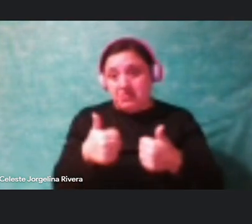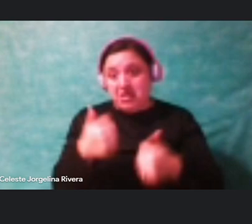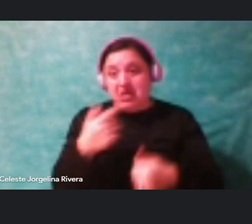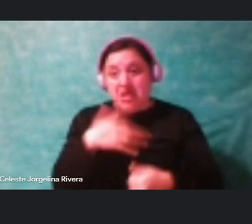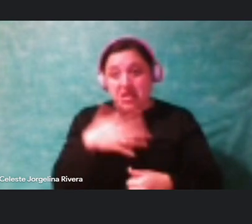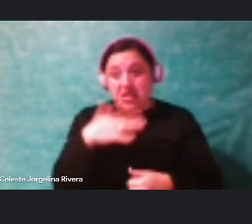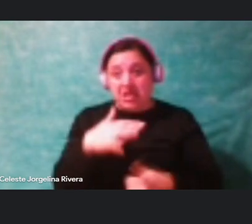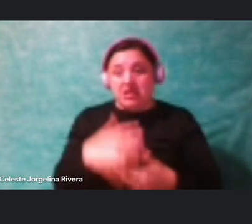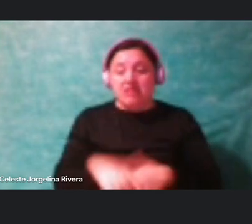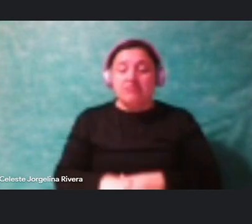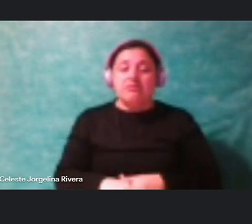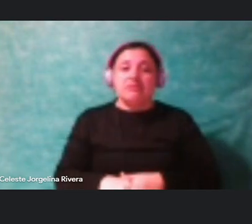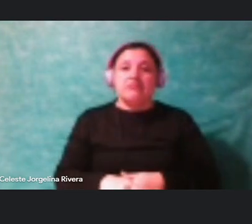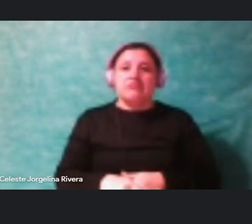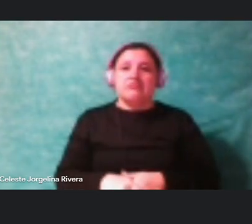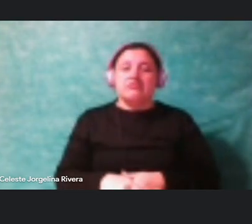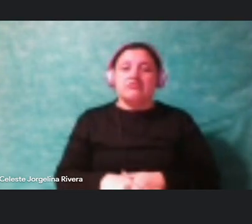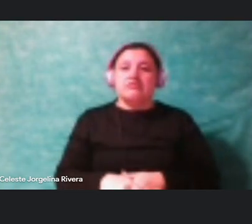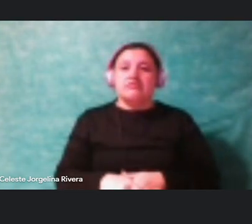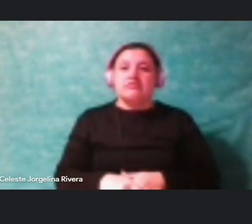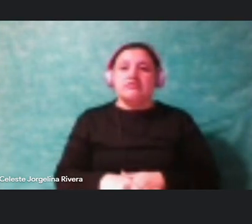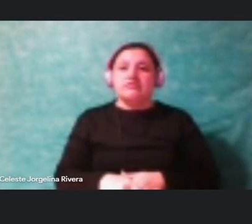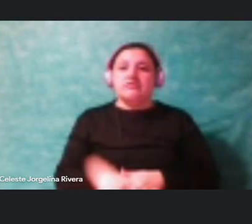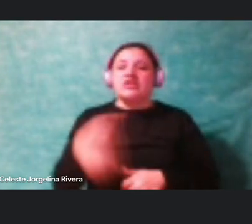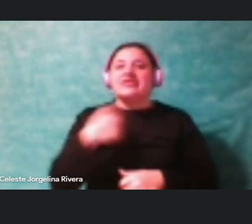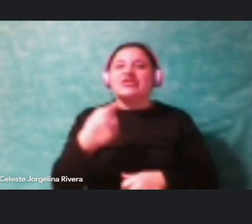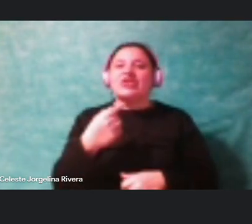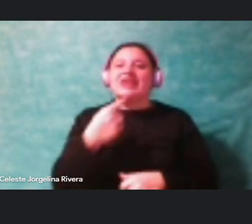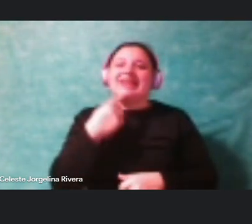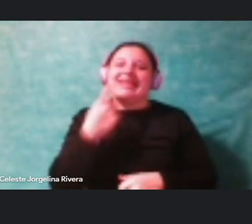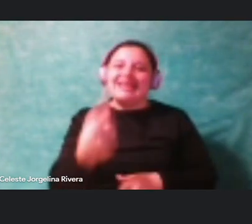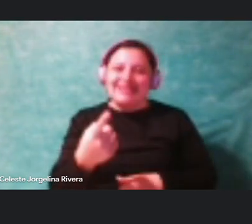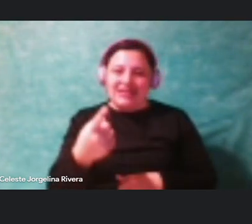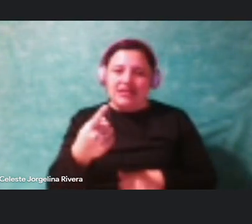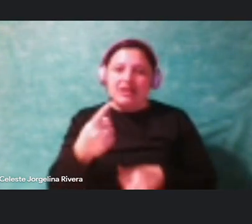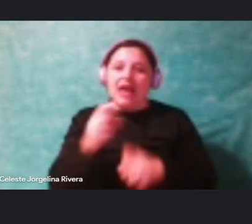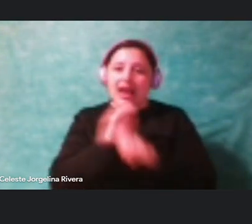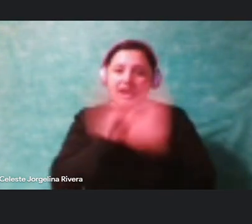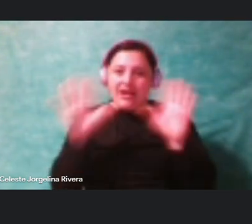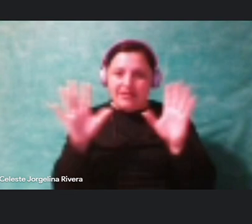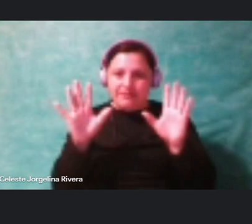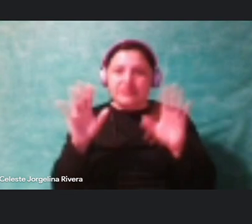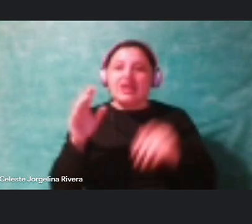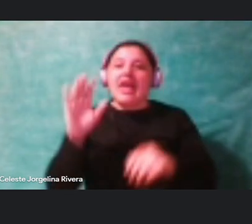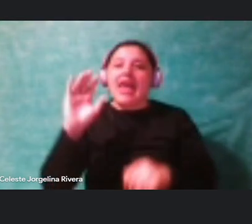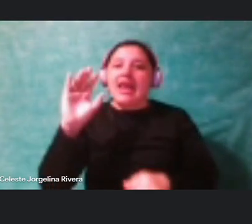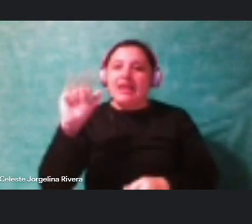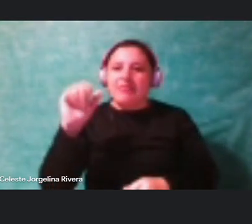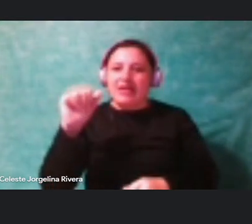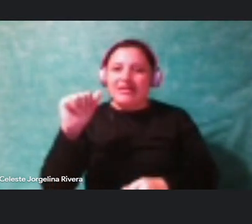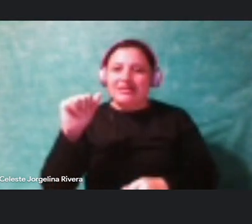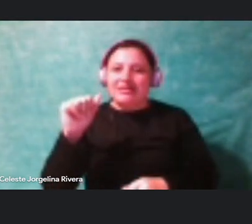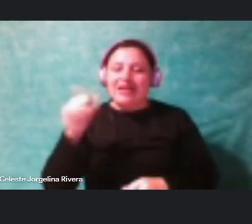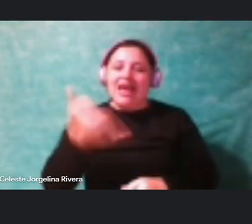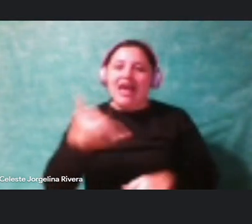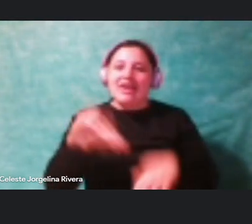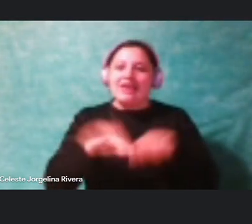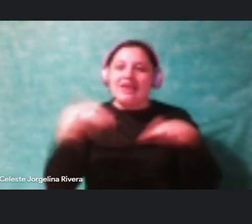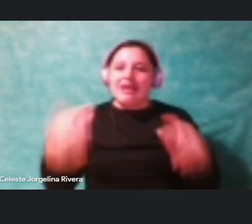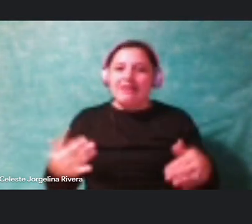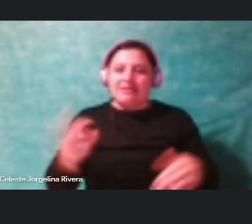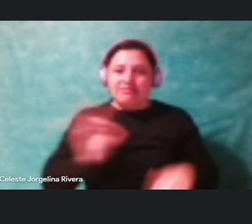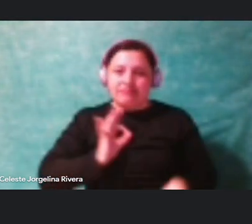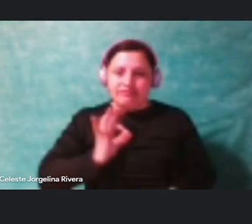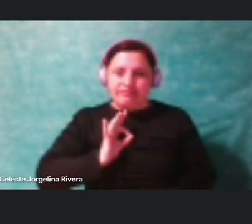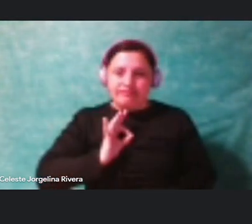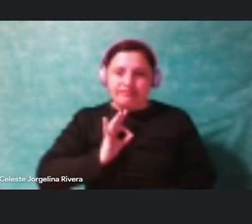Ah, les quería aclarar que el martes nosotros tenemos mesa de finales, me había olvidado de decirles. Así